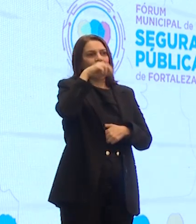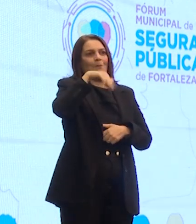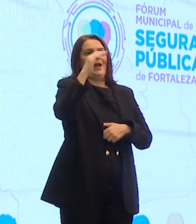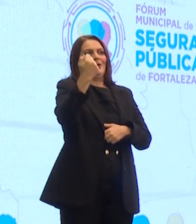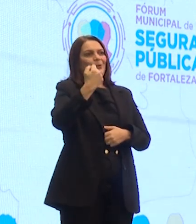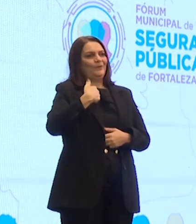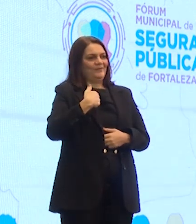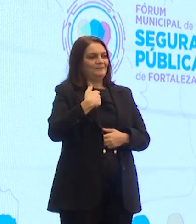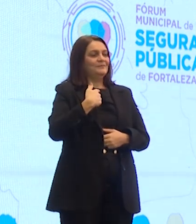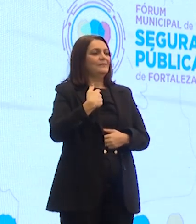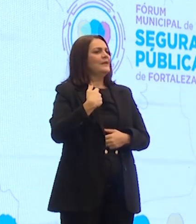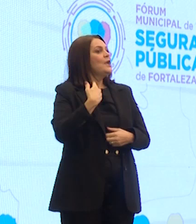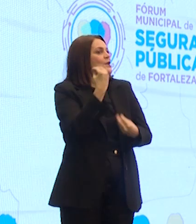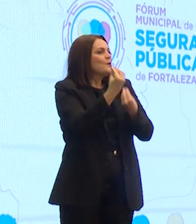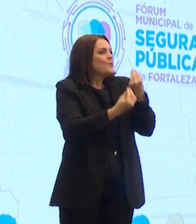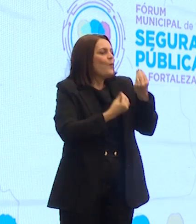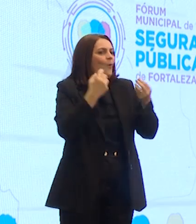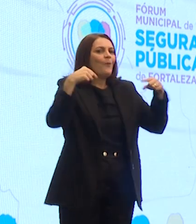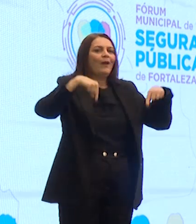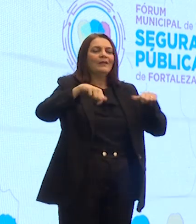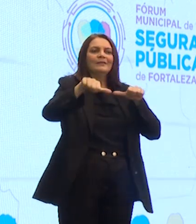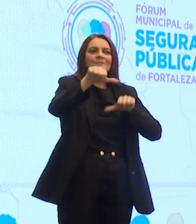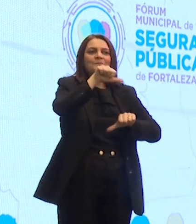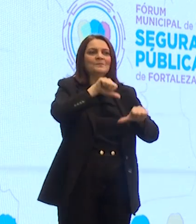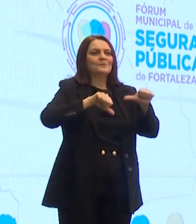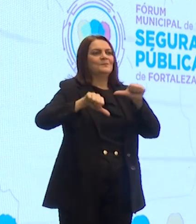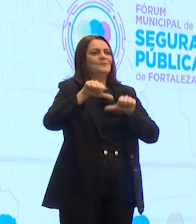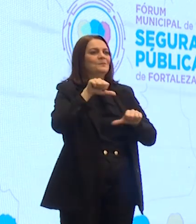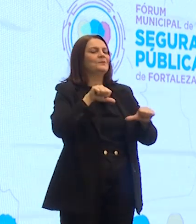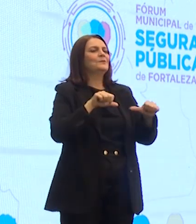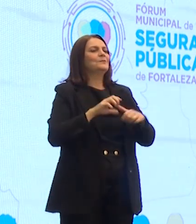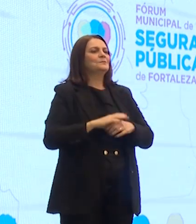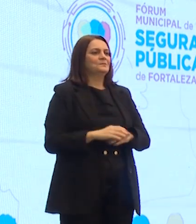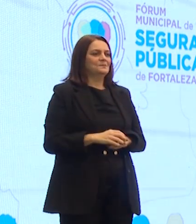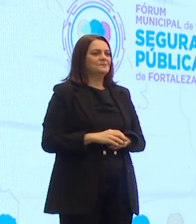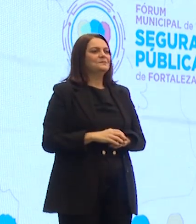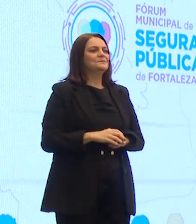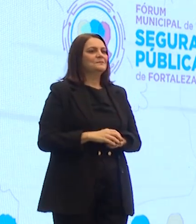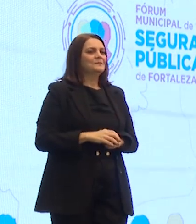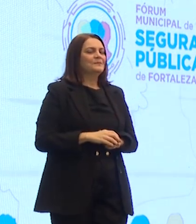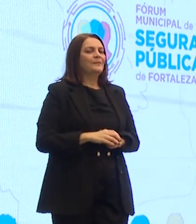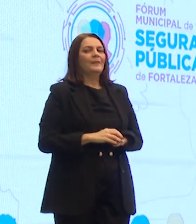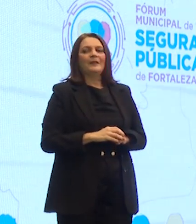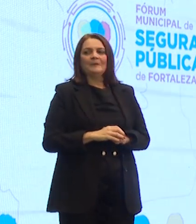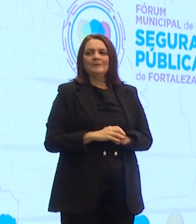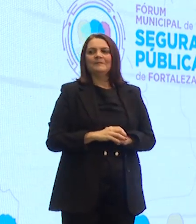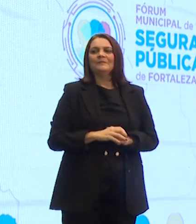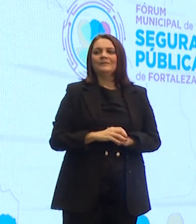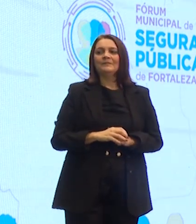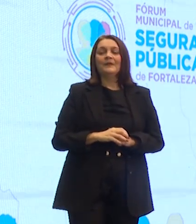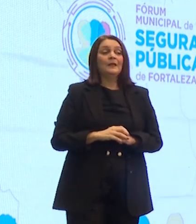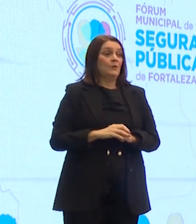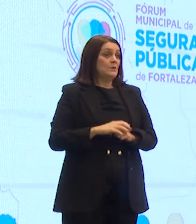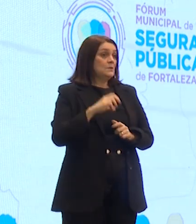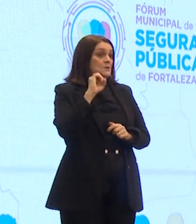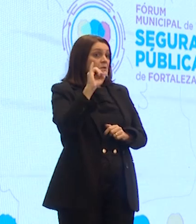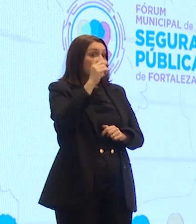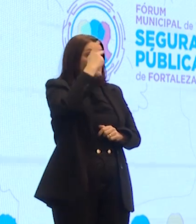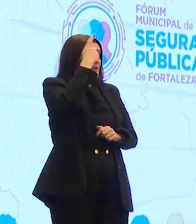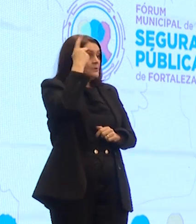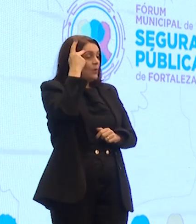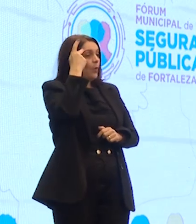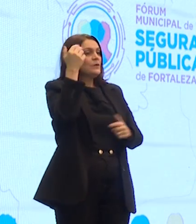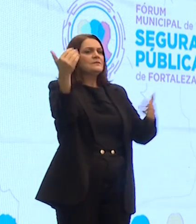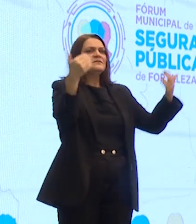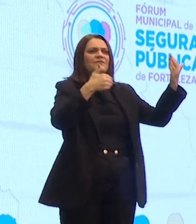o tanto que mudou nessas décadas. E ora, então, se as pessoas passam a morar nas